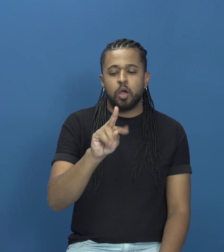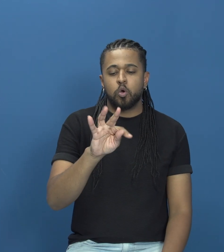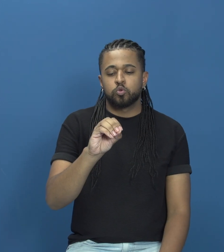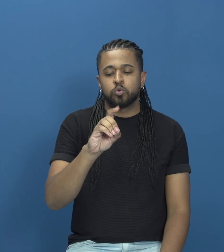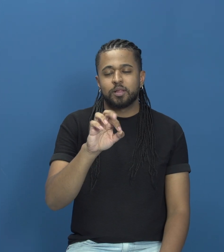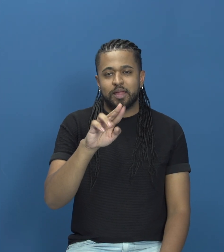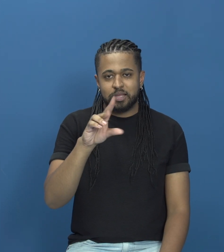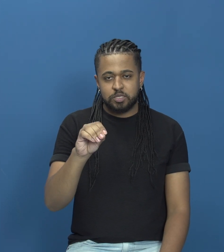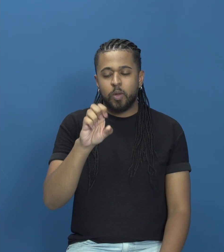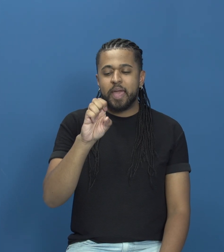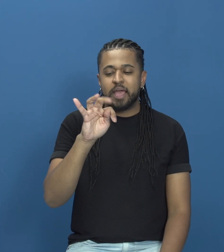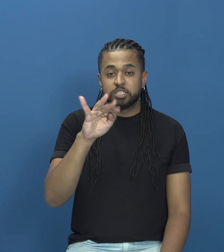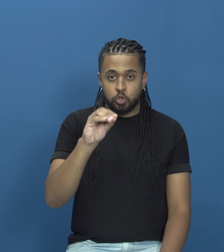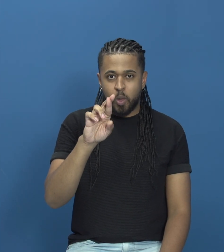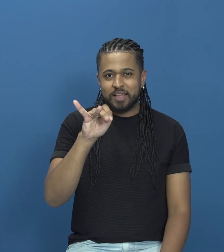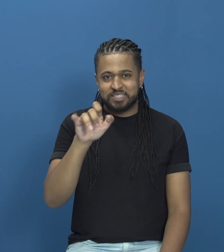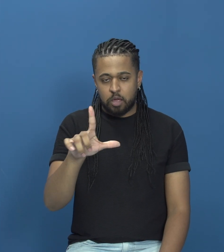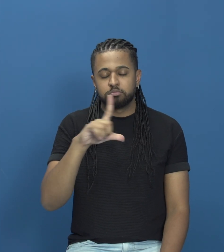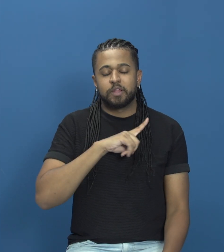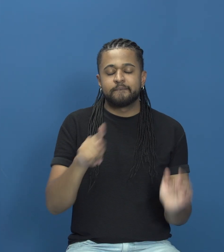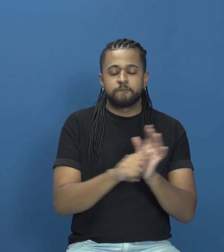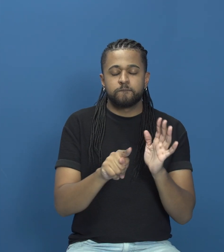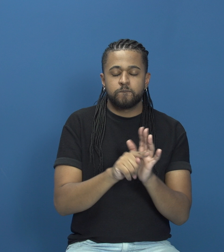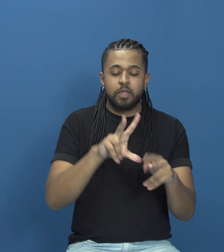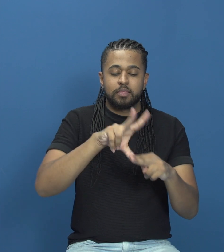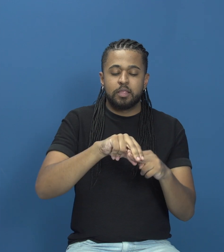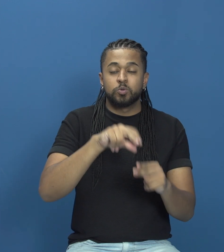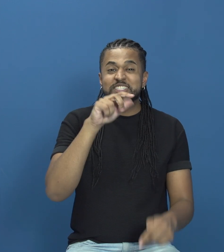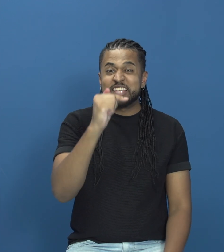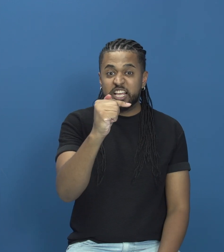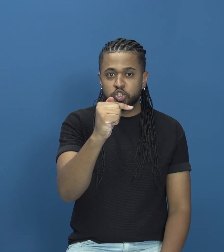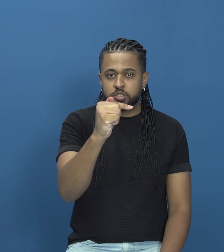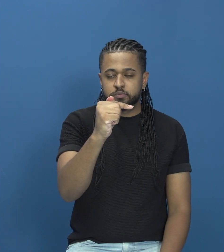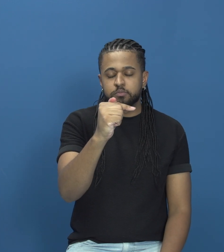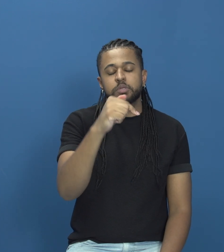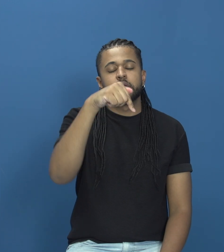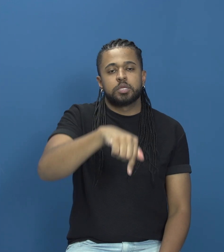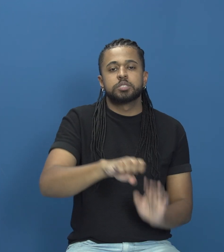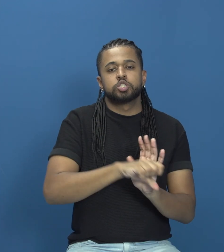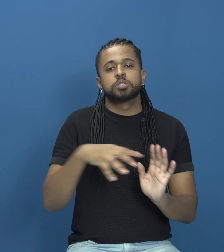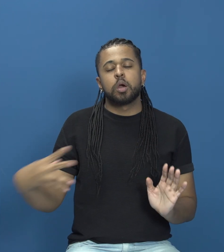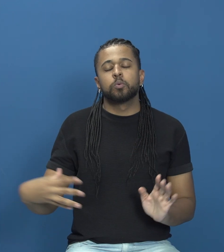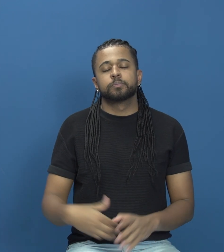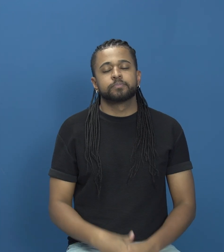autodeclaração étnico-racial, a qual está elencada no anexo 7 do presente